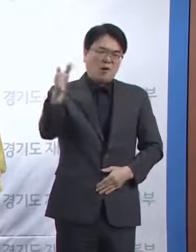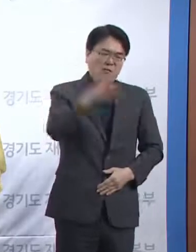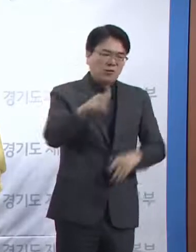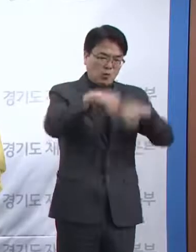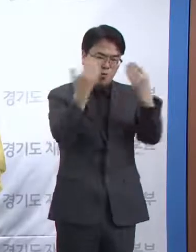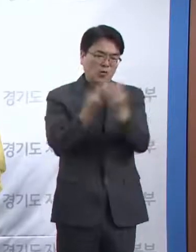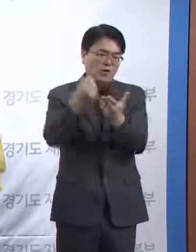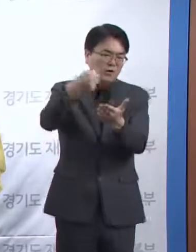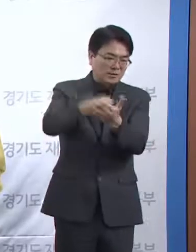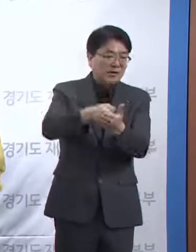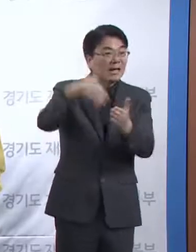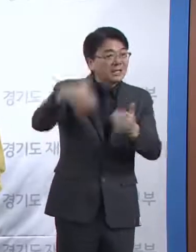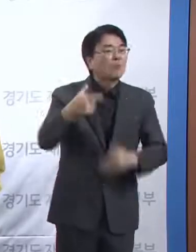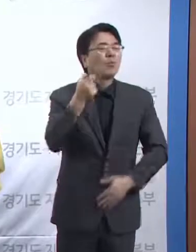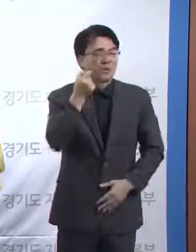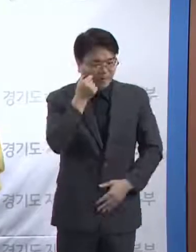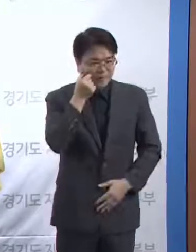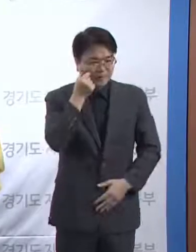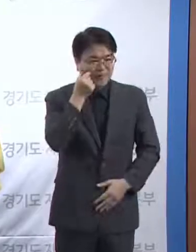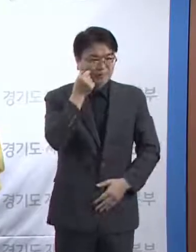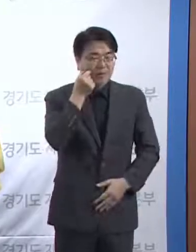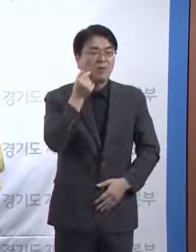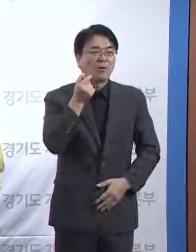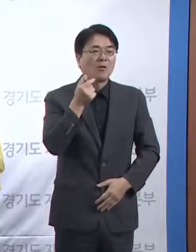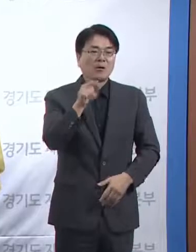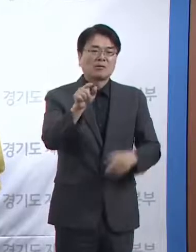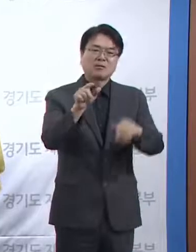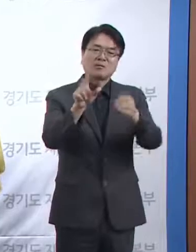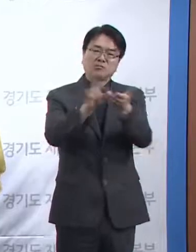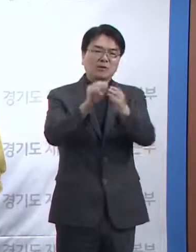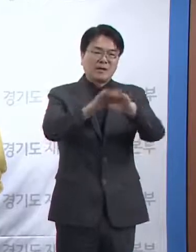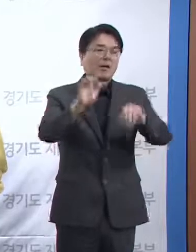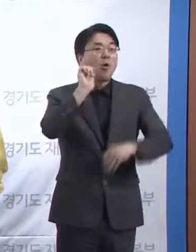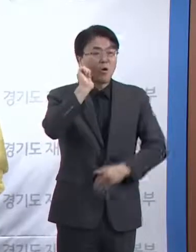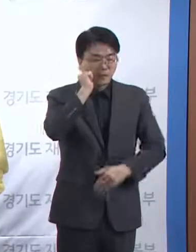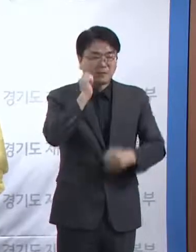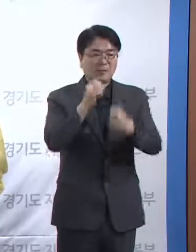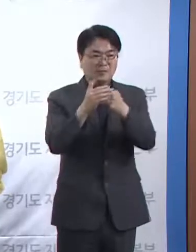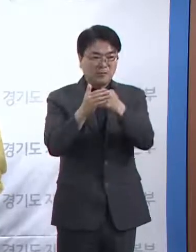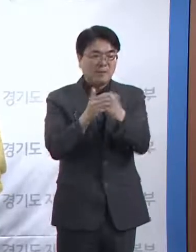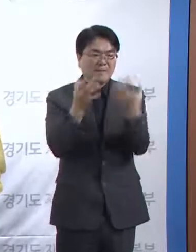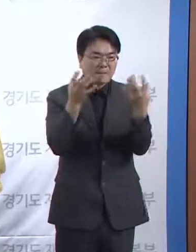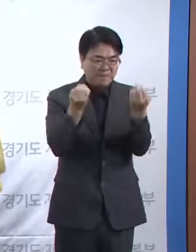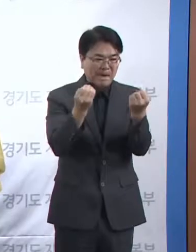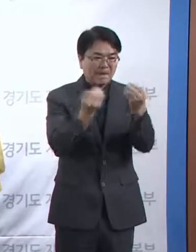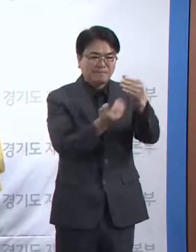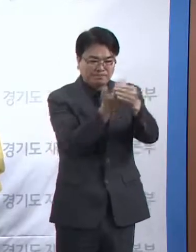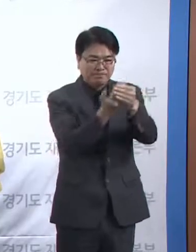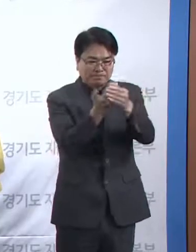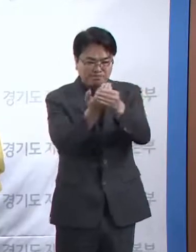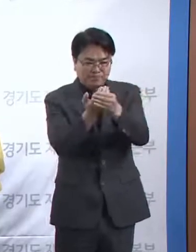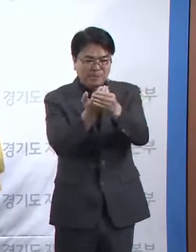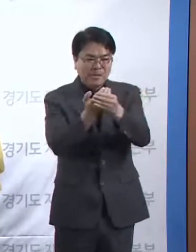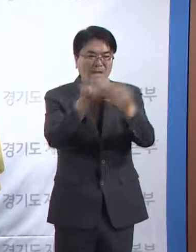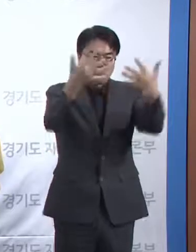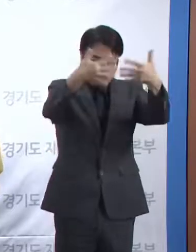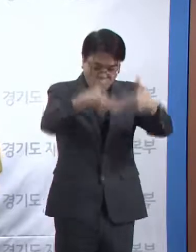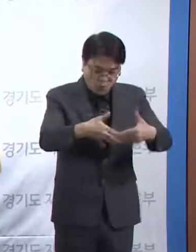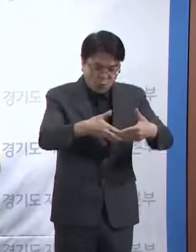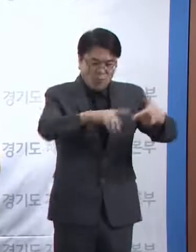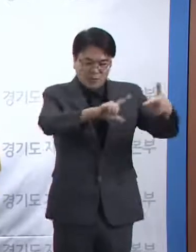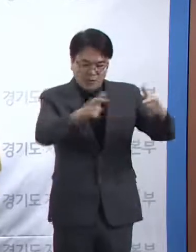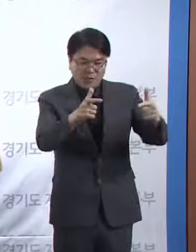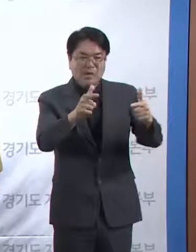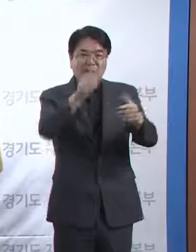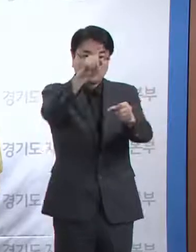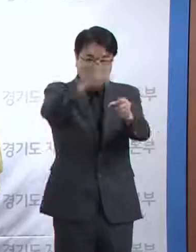해서 쉽게 해결하려고 하진 않을 생각입니다. 많은 우리 대표님과 많은 위원님들과도 이제